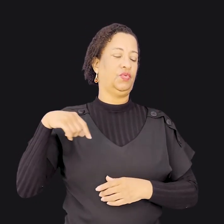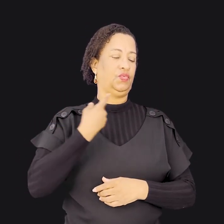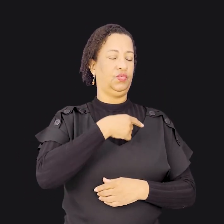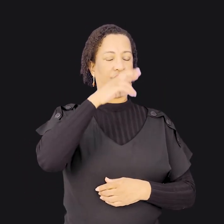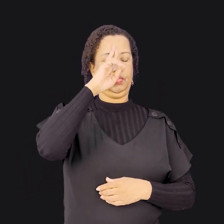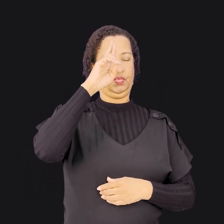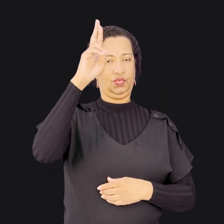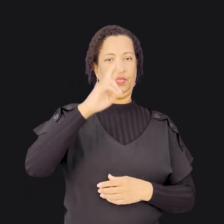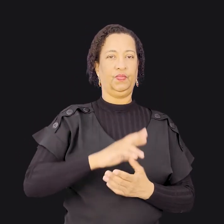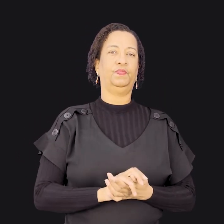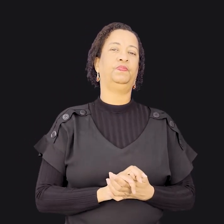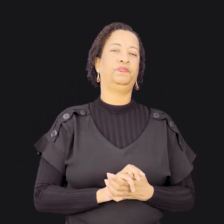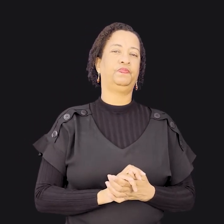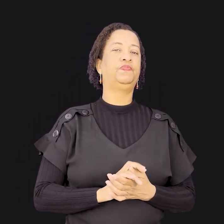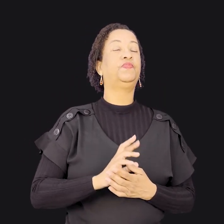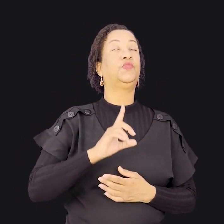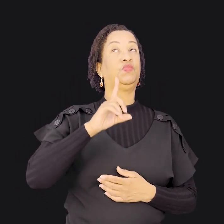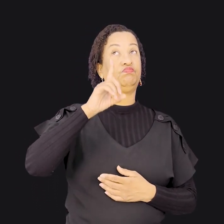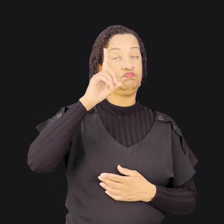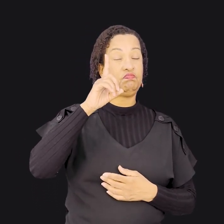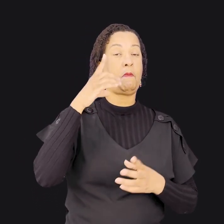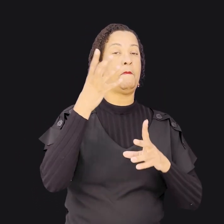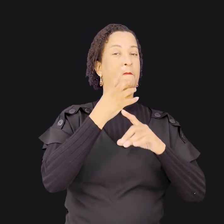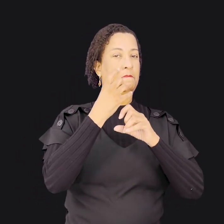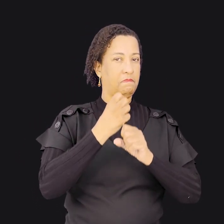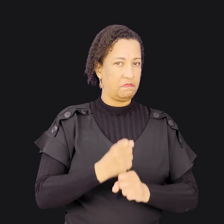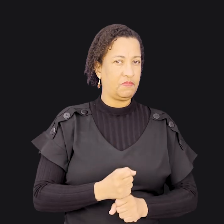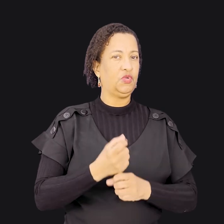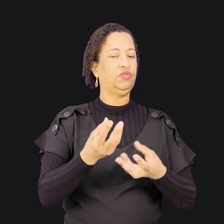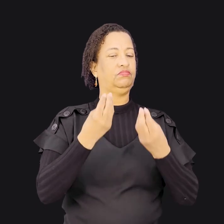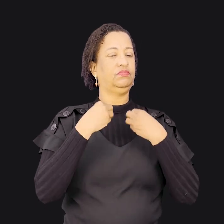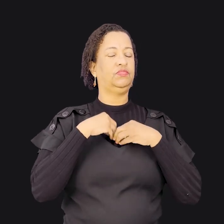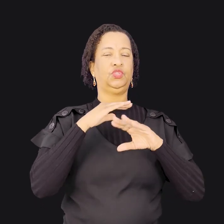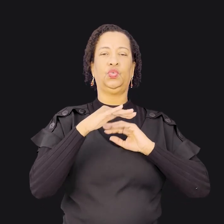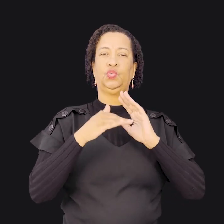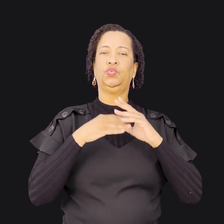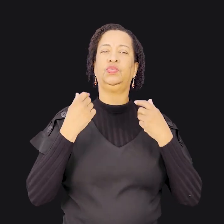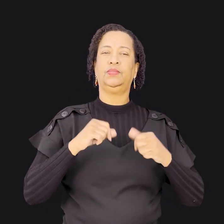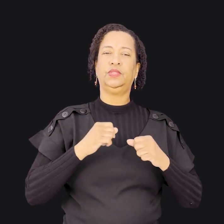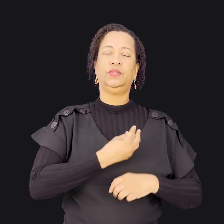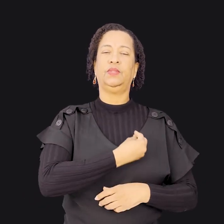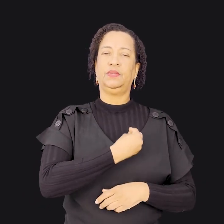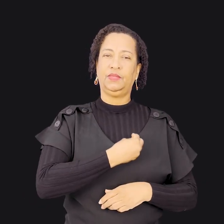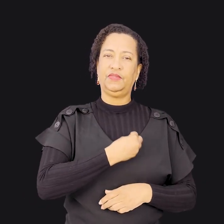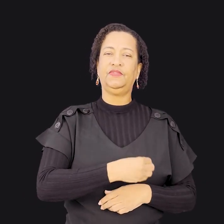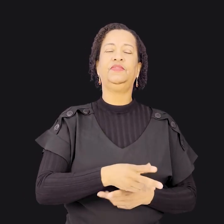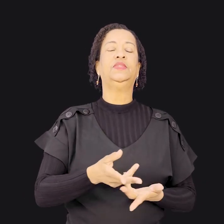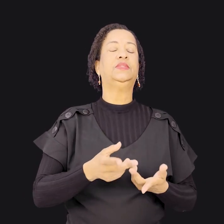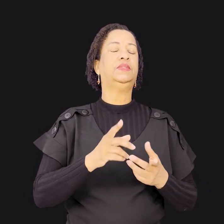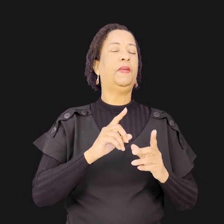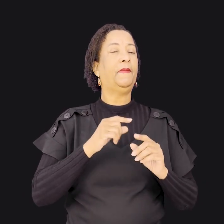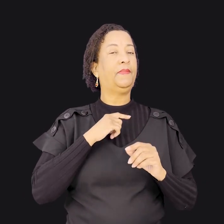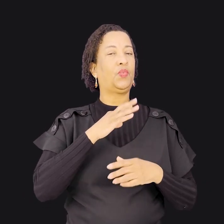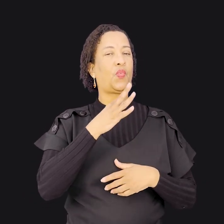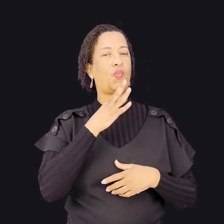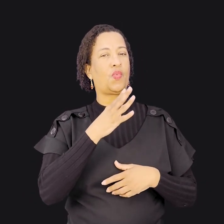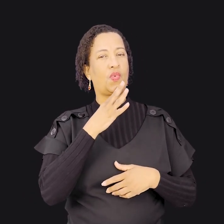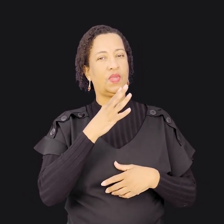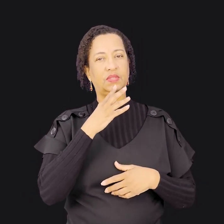nosso Senhor. Seu divino poder nos deu tudo de que necessitamos para a vida e para a piedade, por meio do pleno